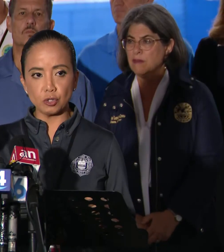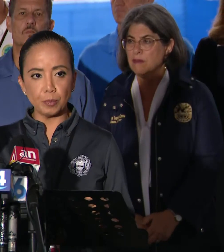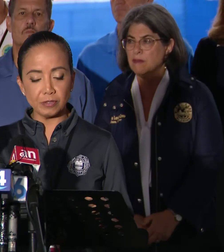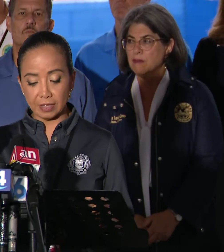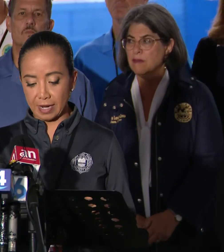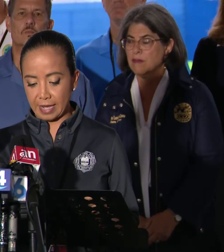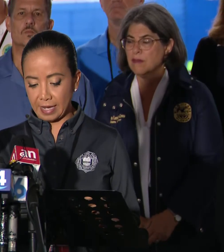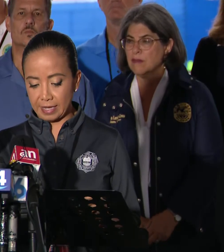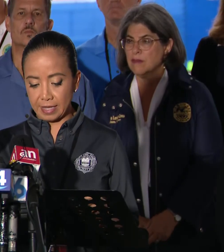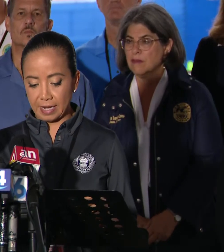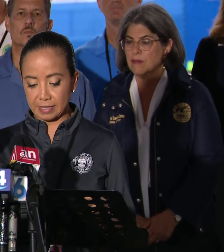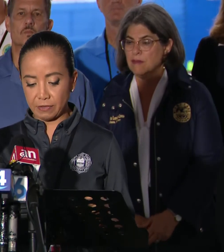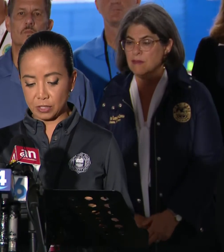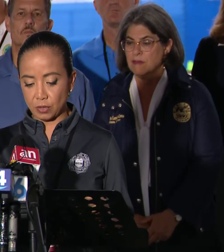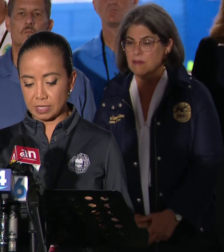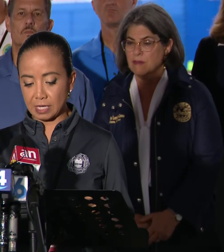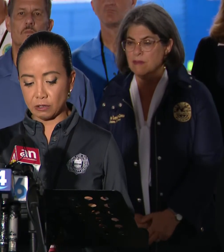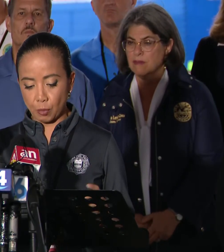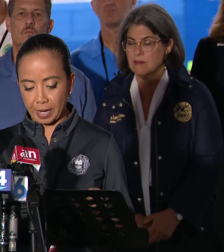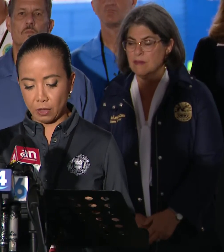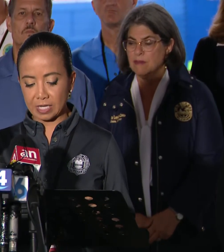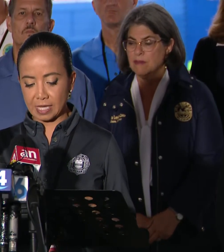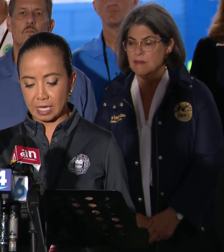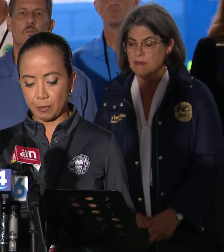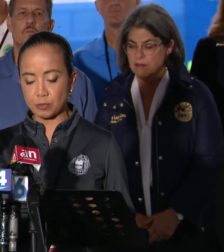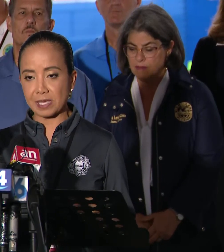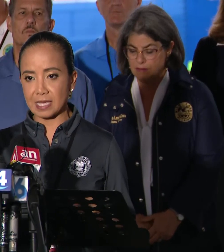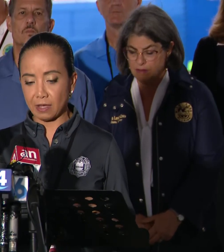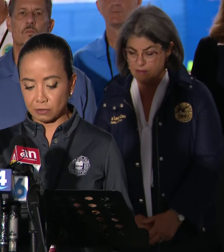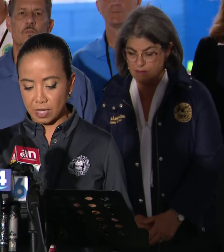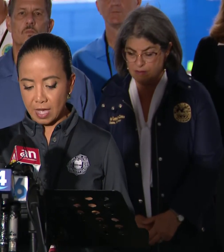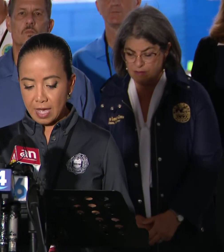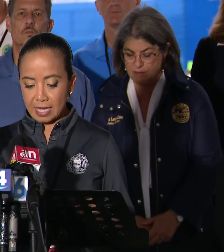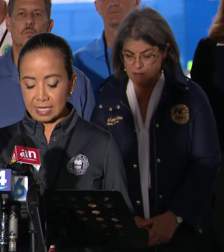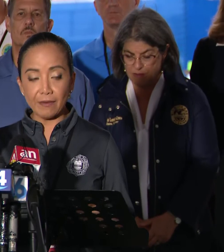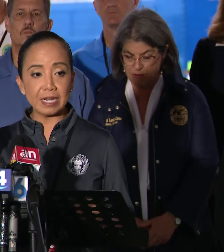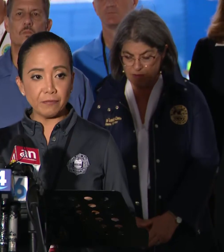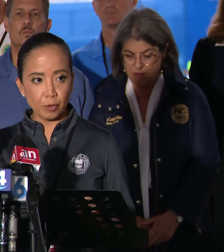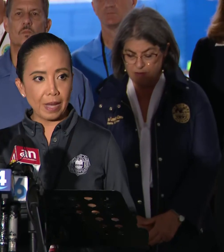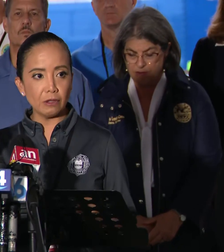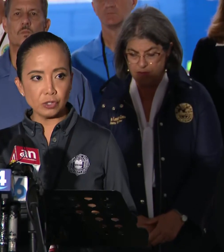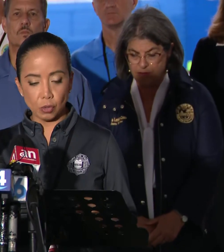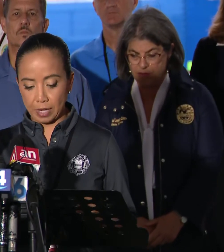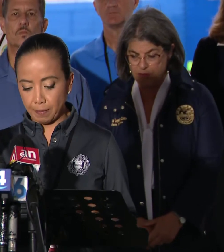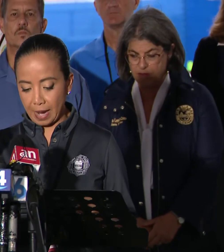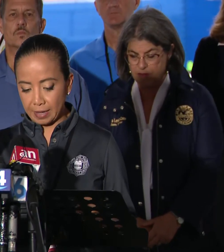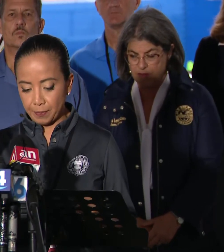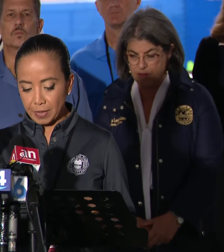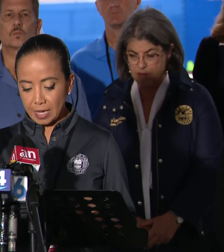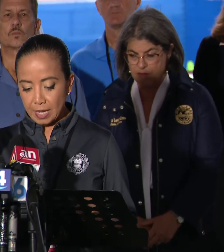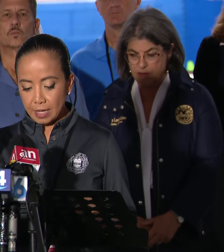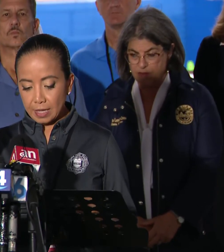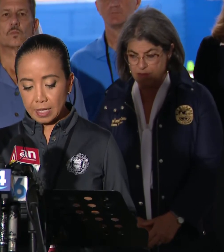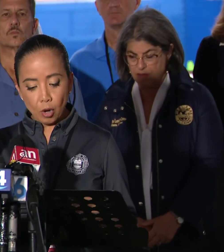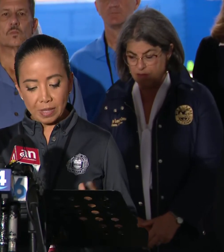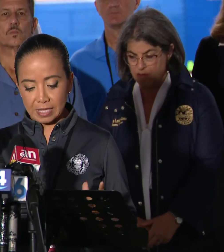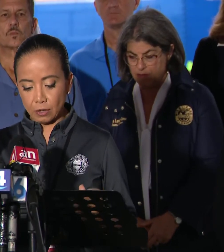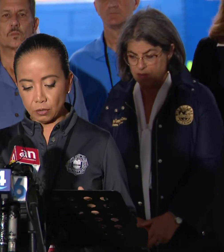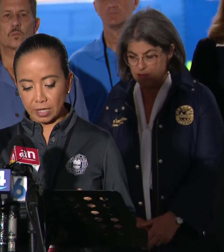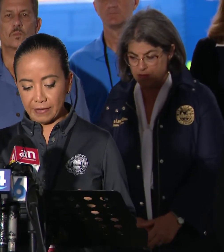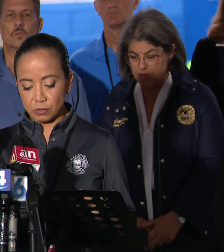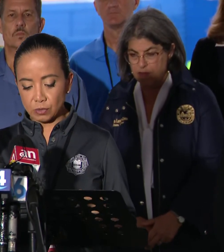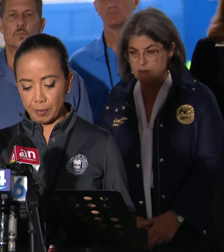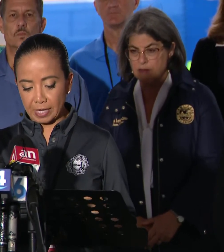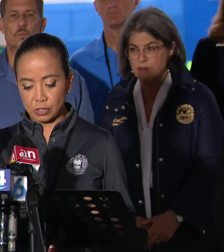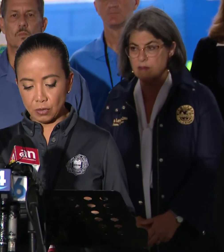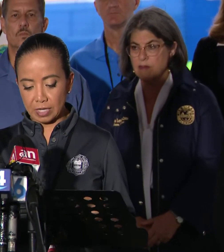supervisores de los grupos de tarea y de las divisiones y los operadores de equipos pesados estaban informados sobre el plan y